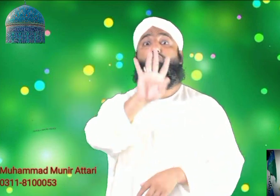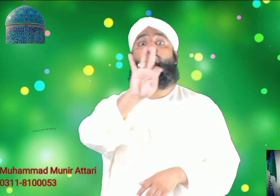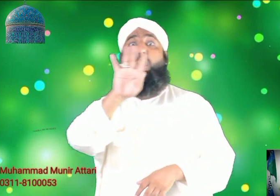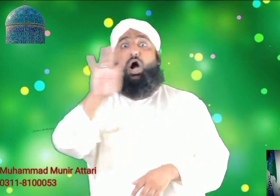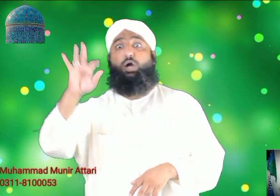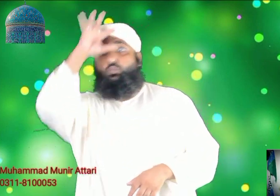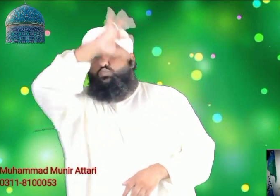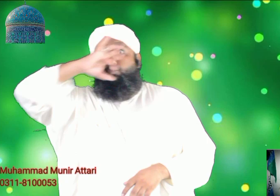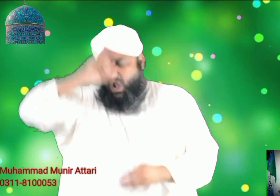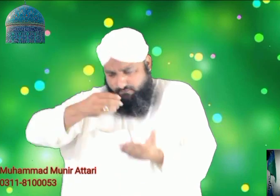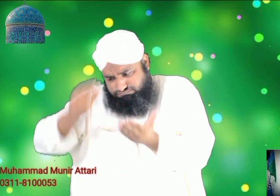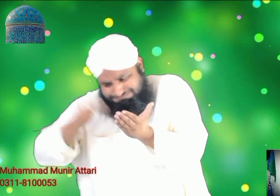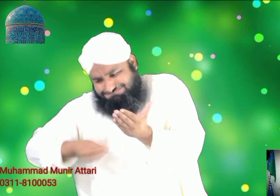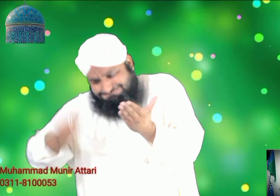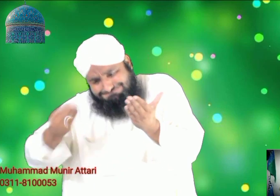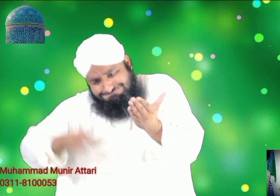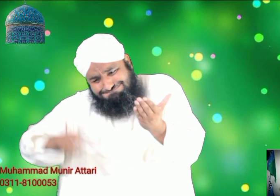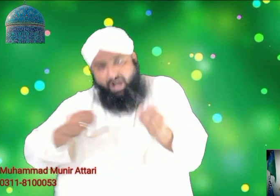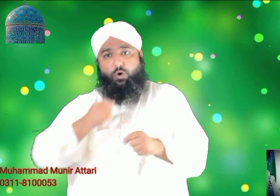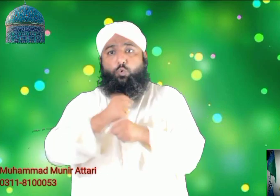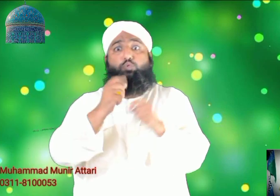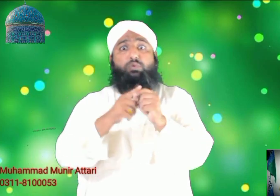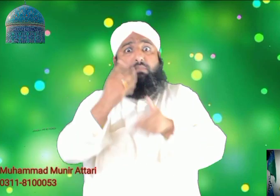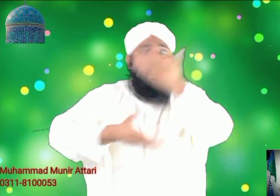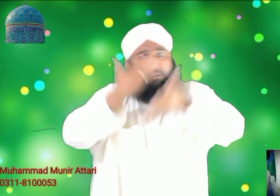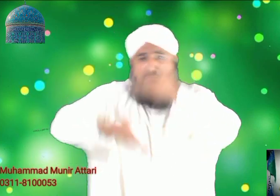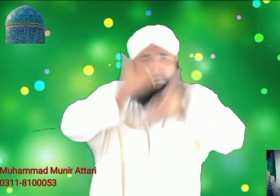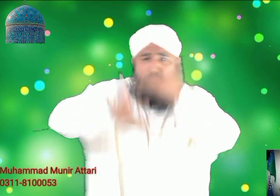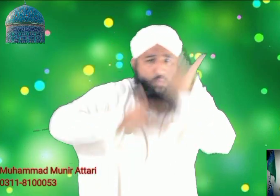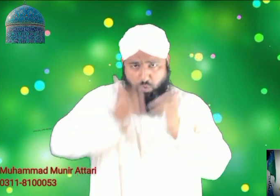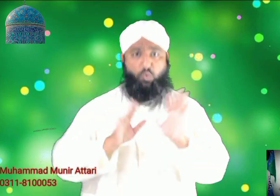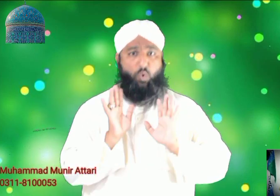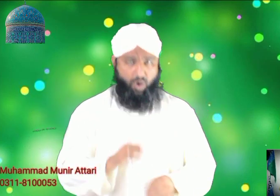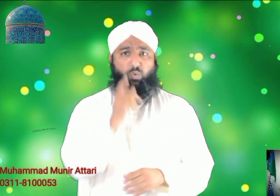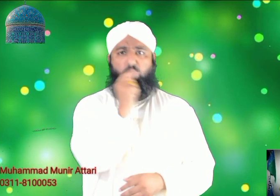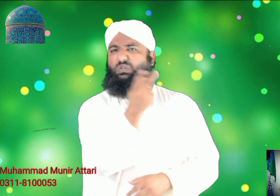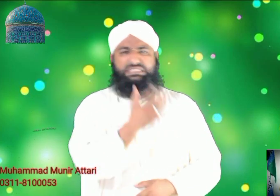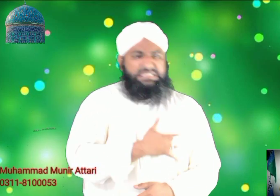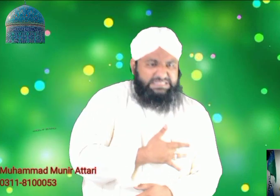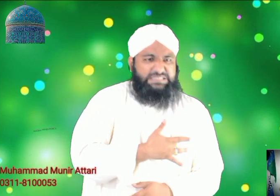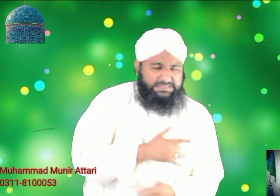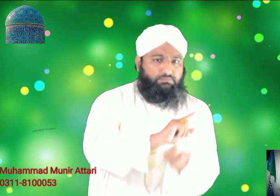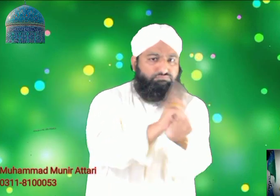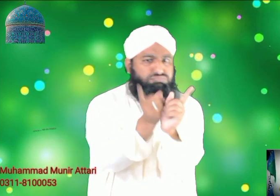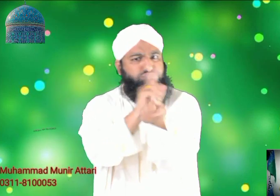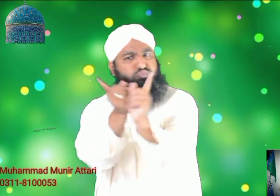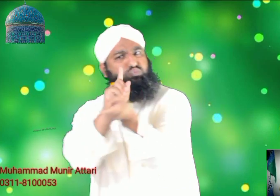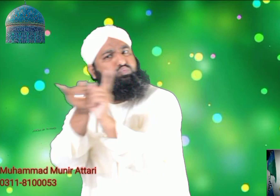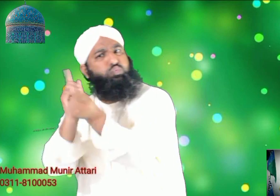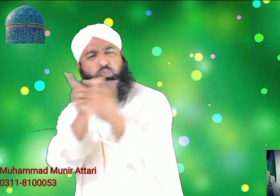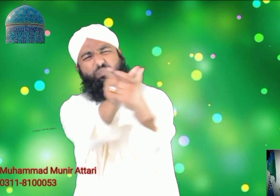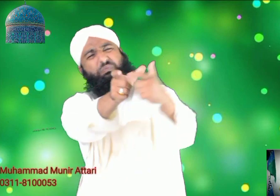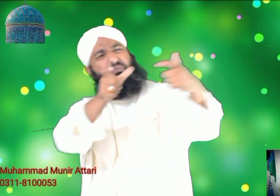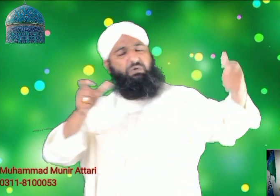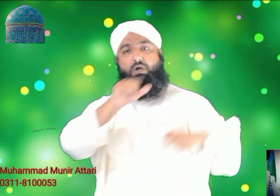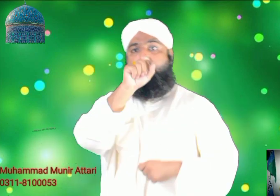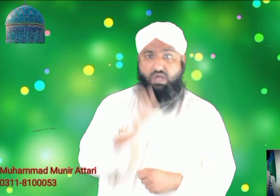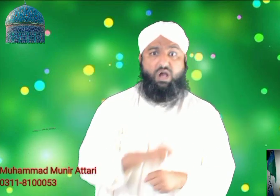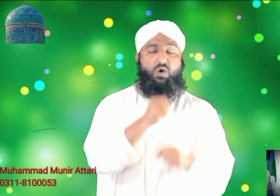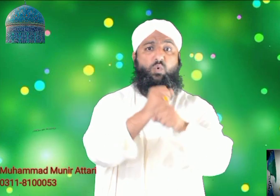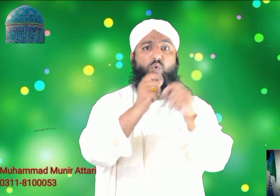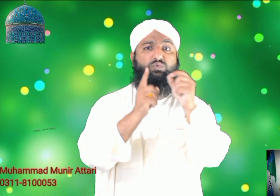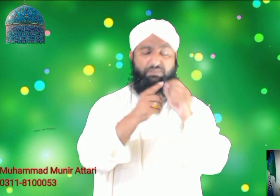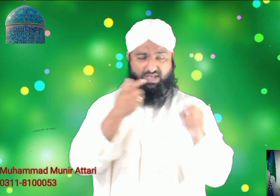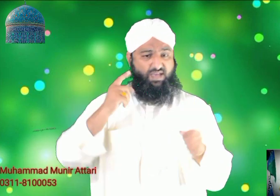ہزاروں لوگ مسلمان ہوئے, کئی لوگ تائب ہوئے. یہ غوث پاک کا انداز. 40 سال تک دین کی خدمت آپ نے کی. اے قادری کہلانے